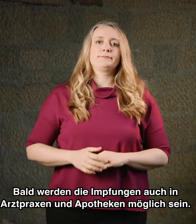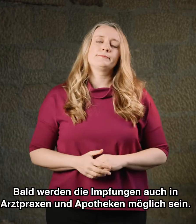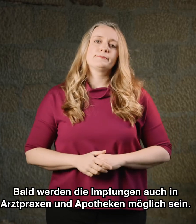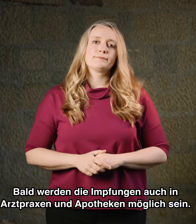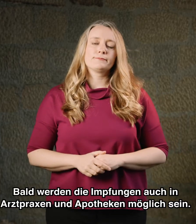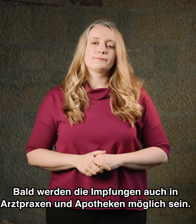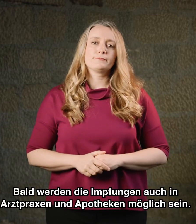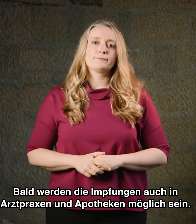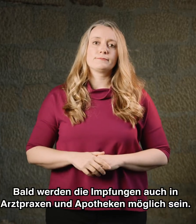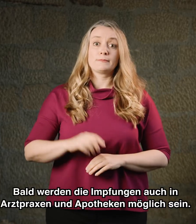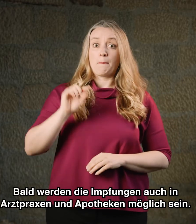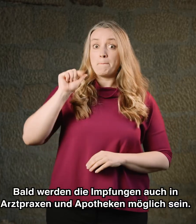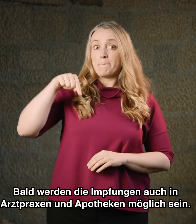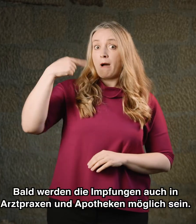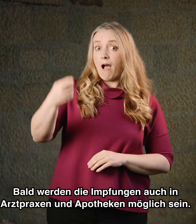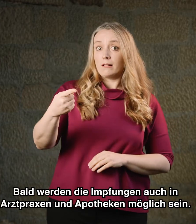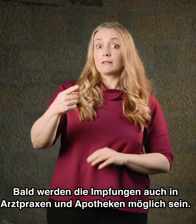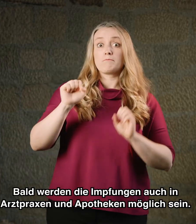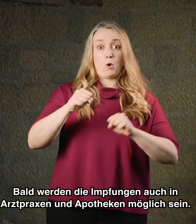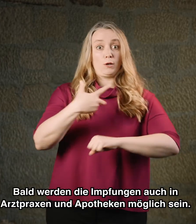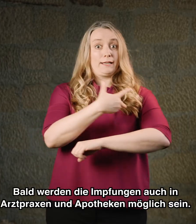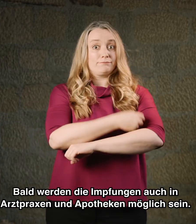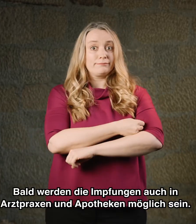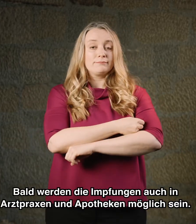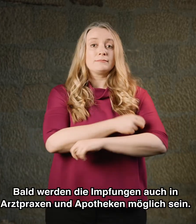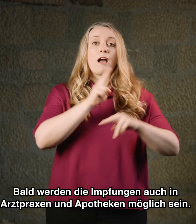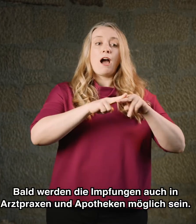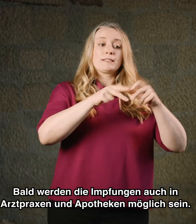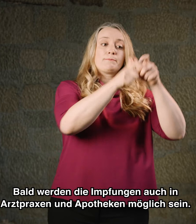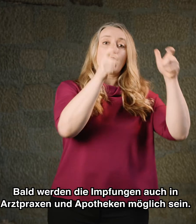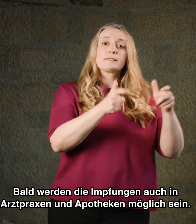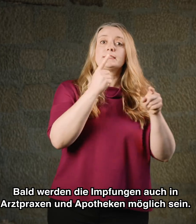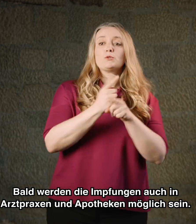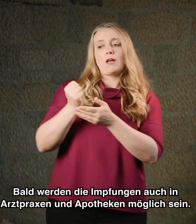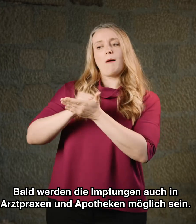Bald werden die Impfungen auch in Arztpraxen und Apotheken möglich sein.